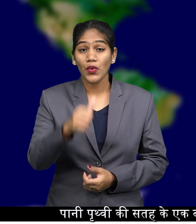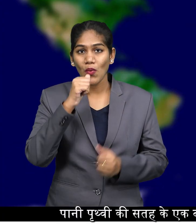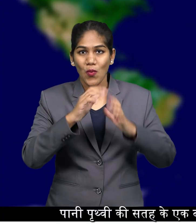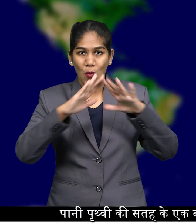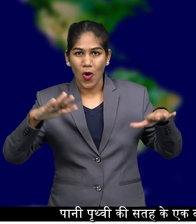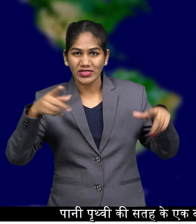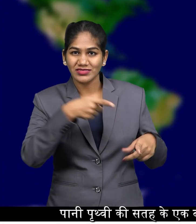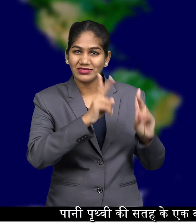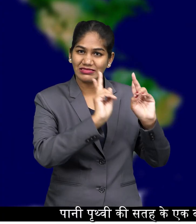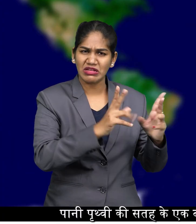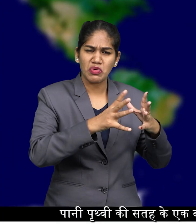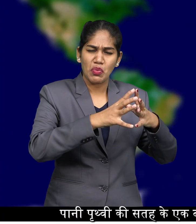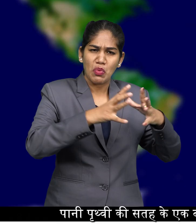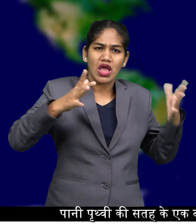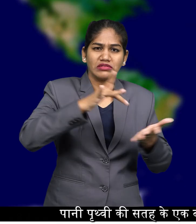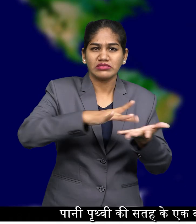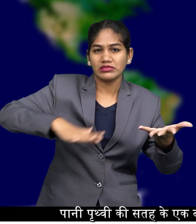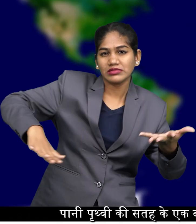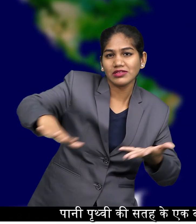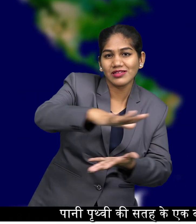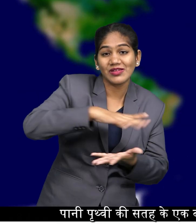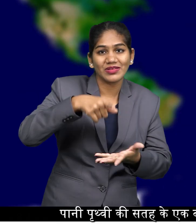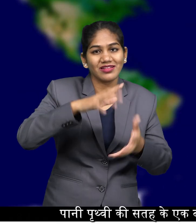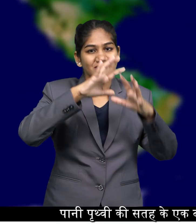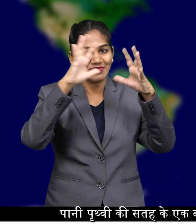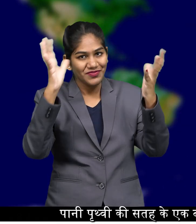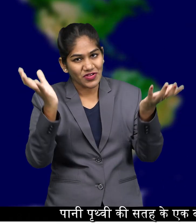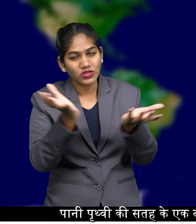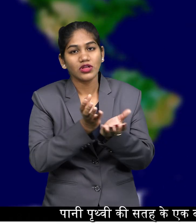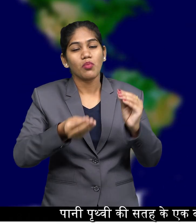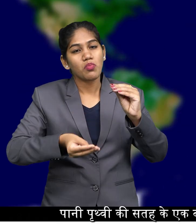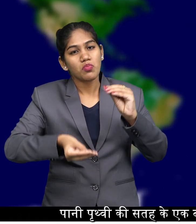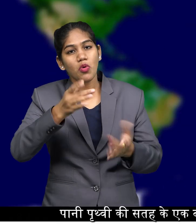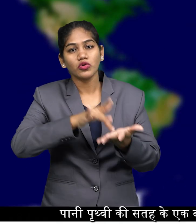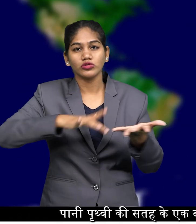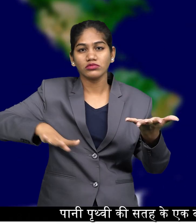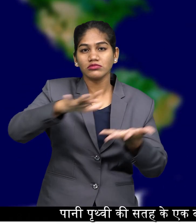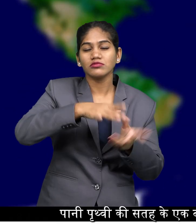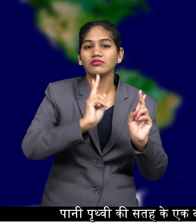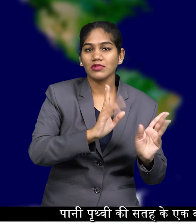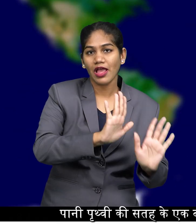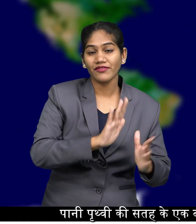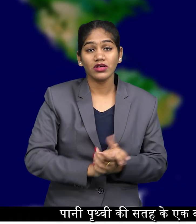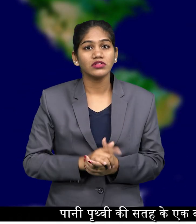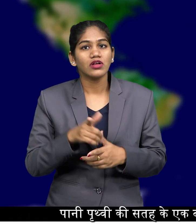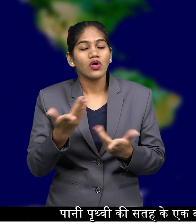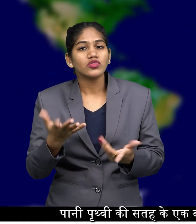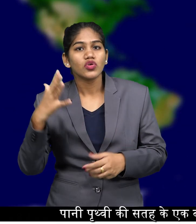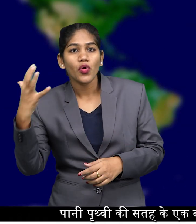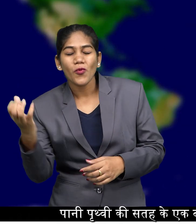पानी पृथ्वी की सतह के एक बहुत बड़े क्षेत्र में व्याप्त है और भूमिगत भी पाया जाता